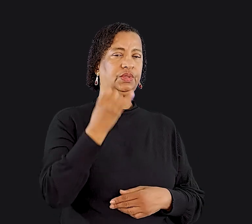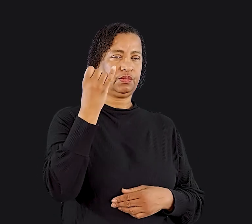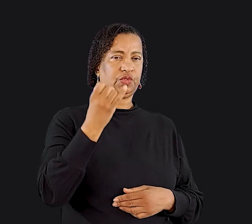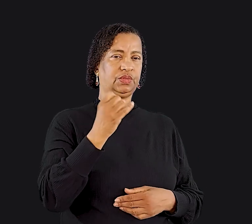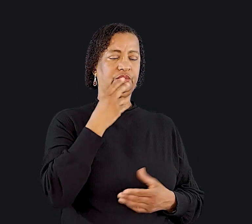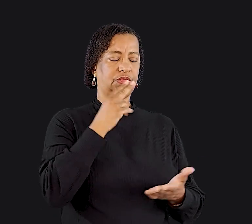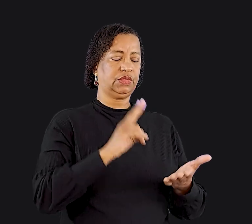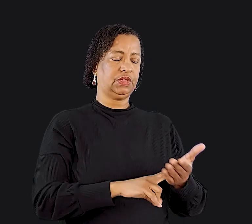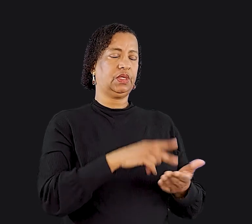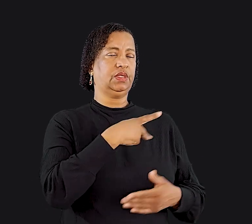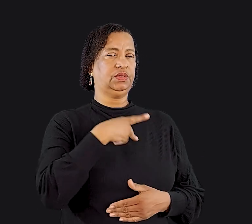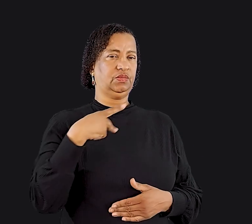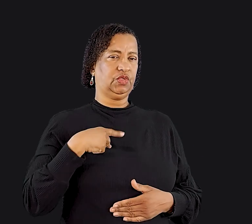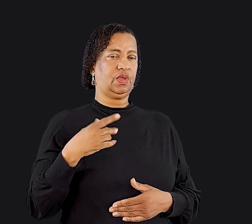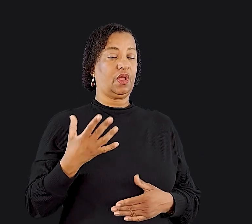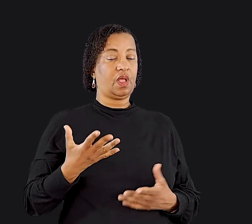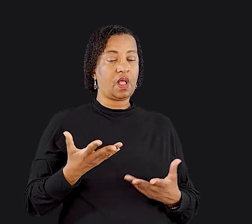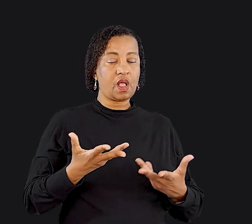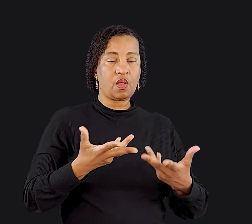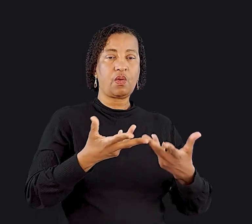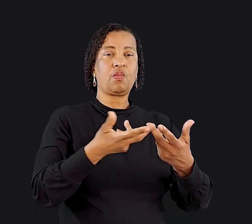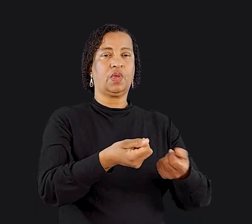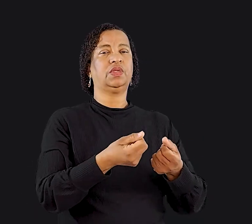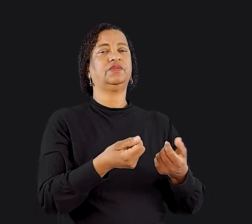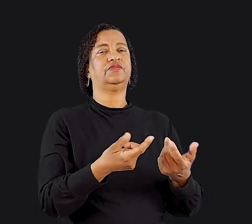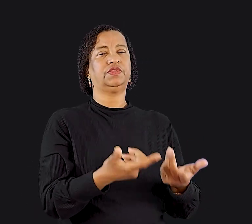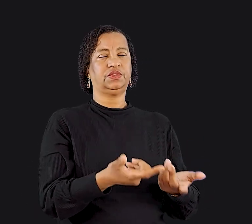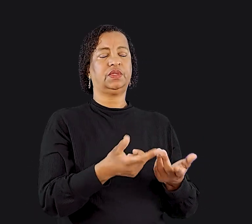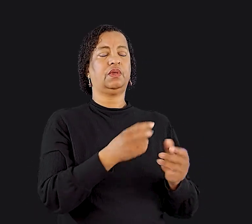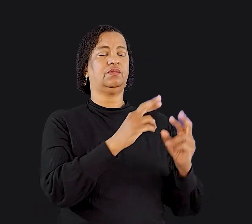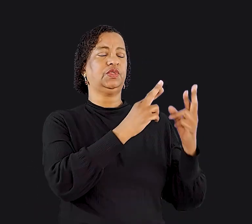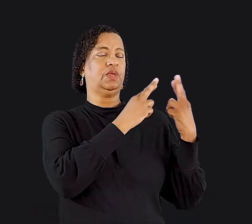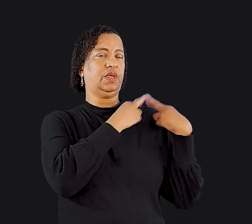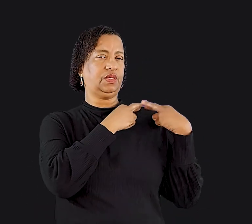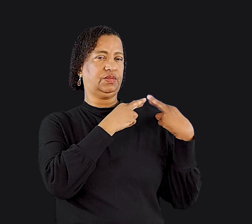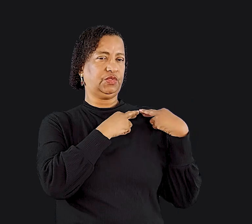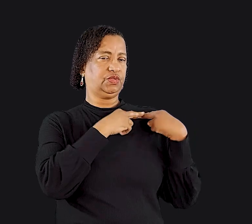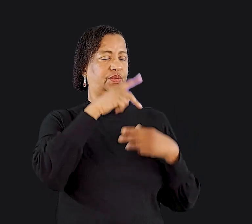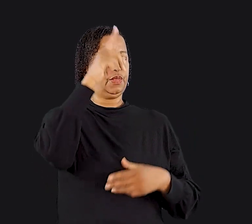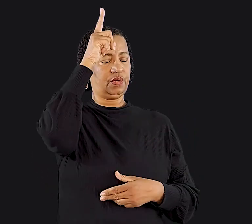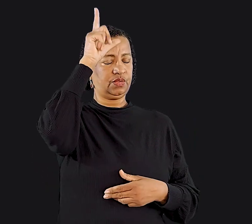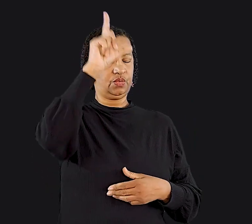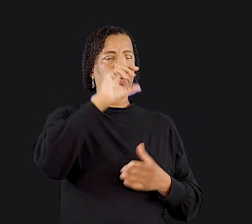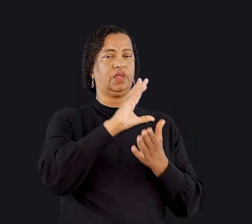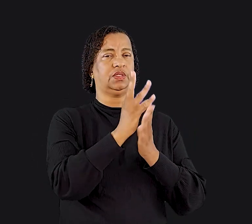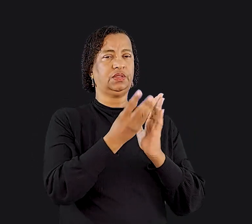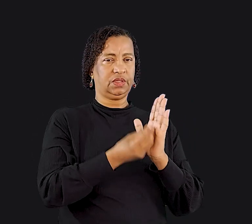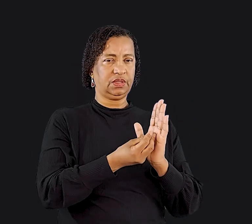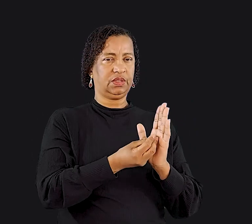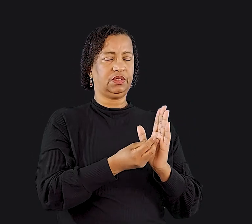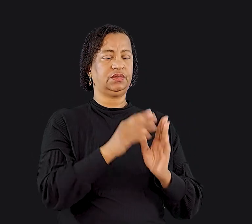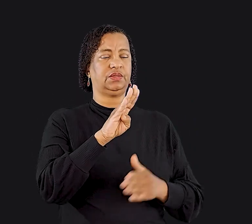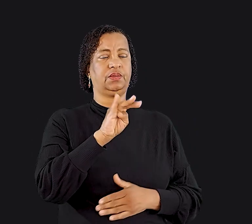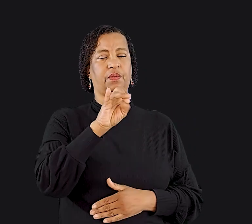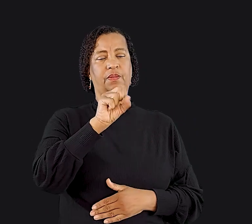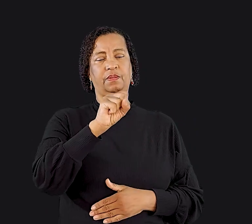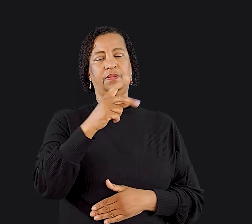cartas pastorais: as qualificações, papel e responsabilidade dos líderes da igreja, os bispos e